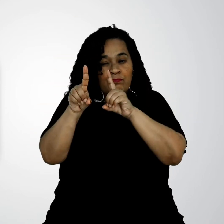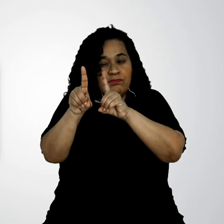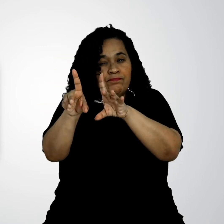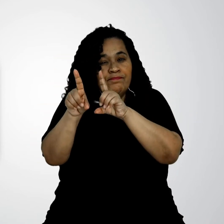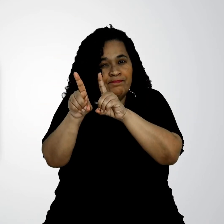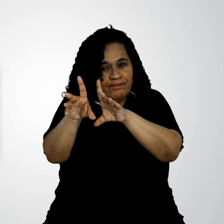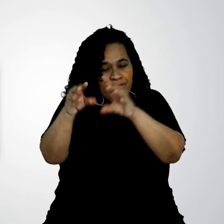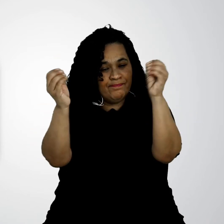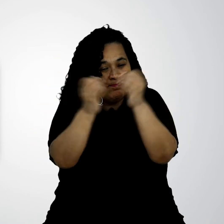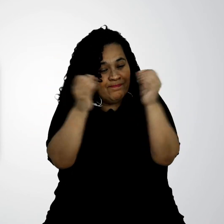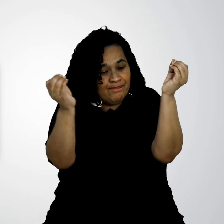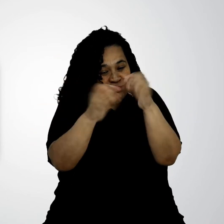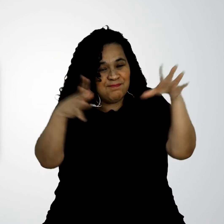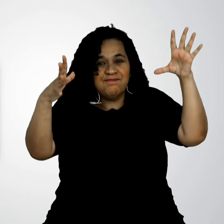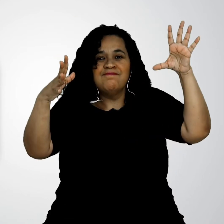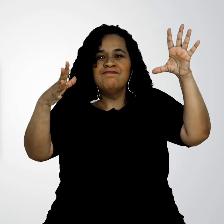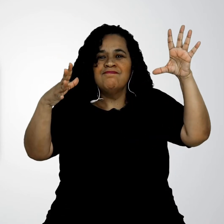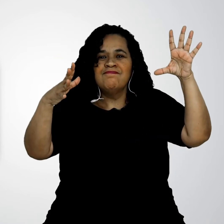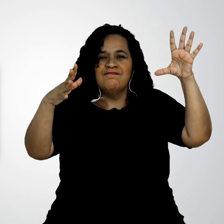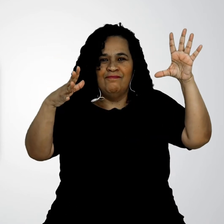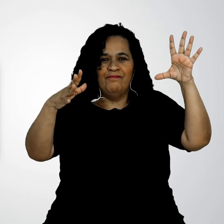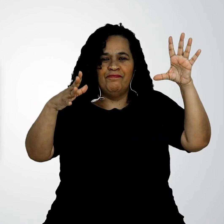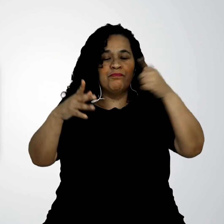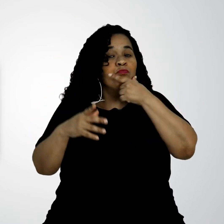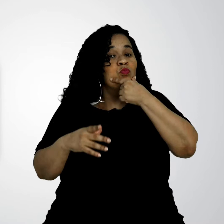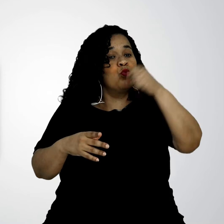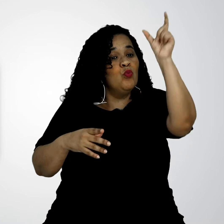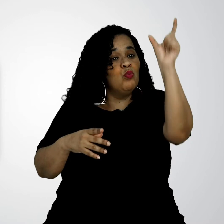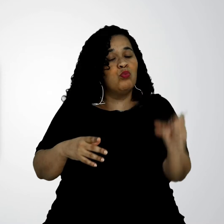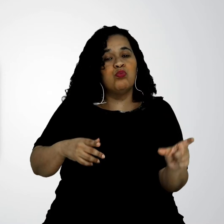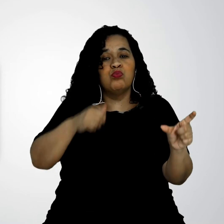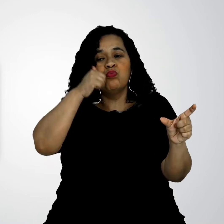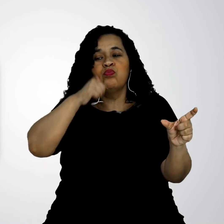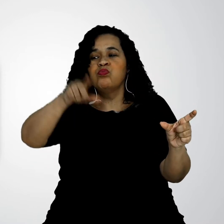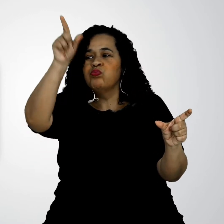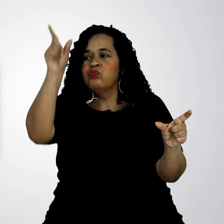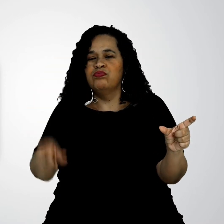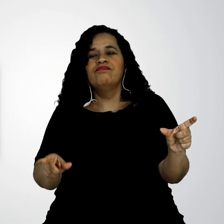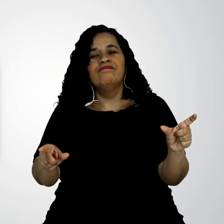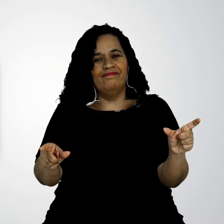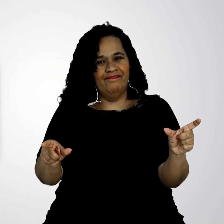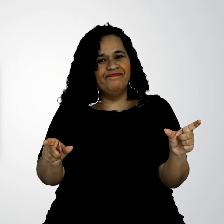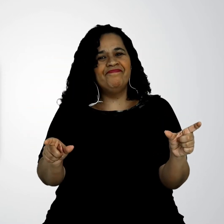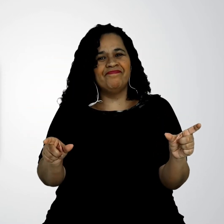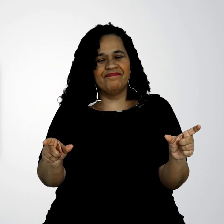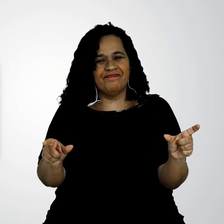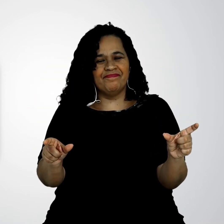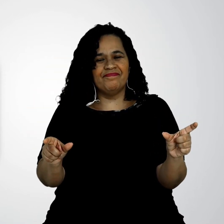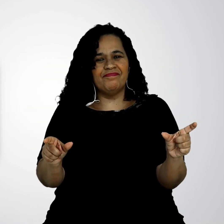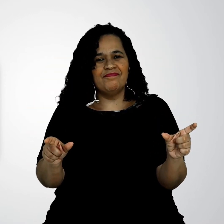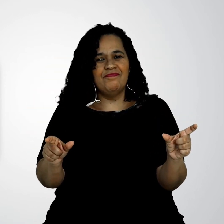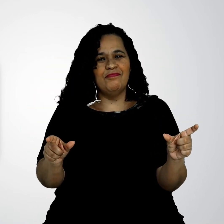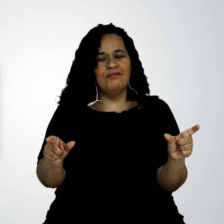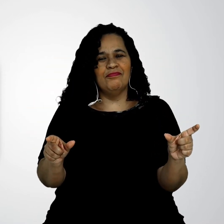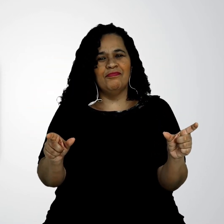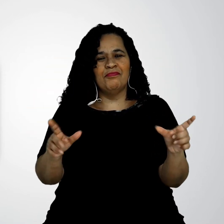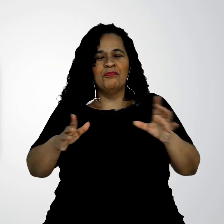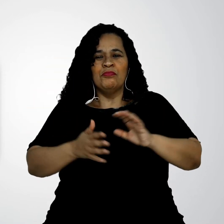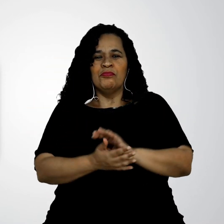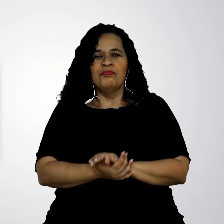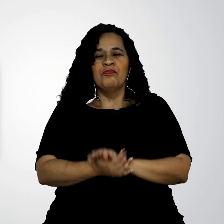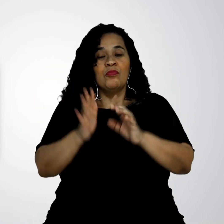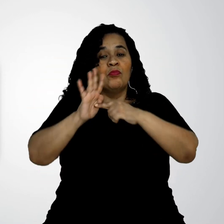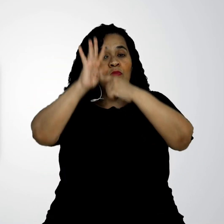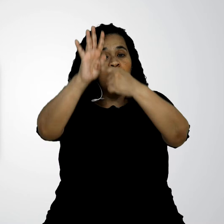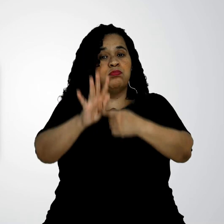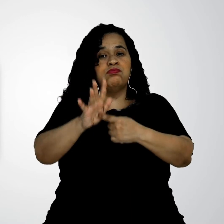da criação, o fato de Deus criar homem e criar mulher, né? Estamos, obviamente,